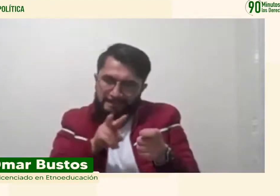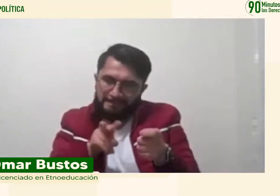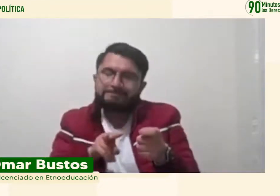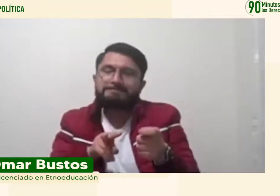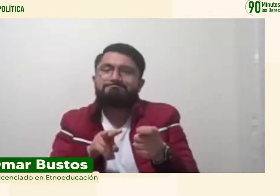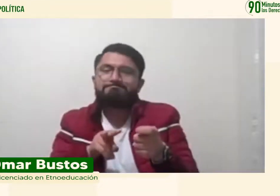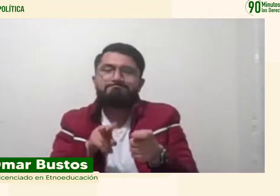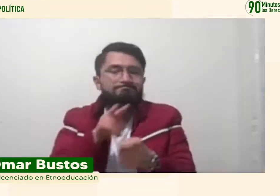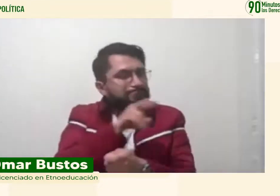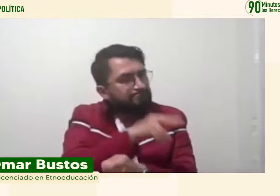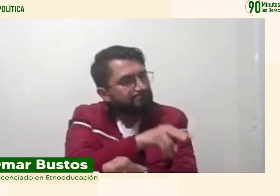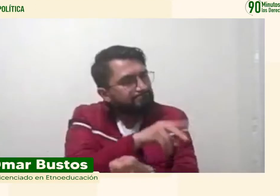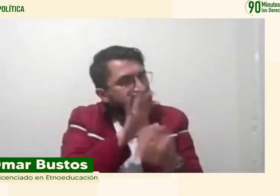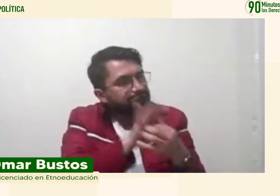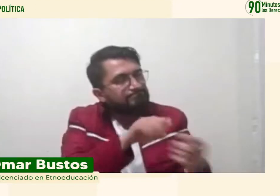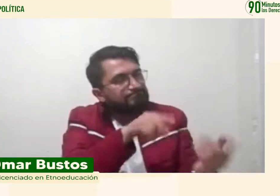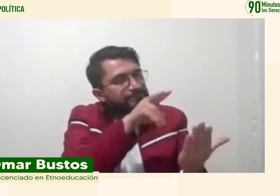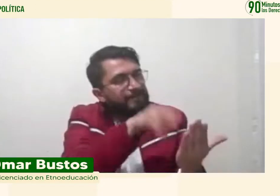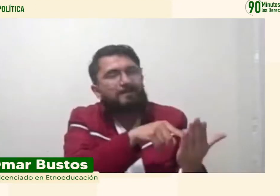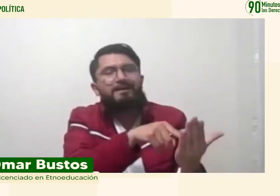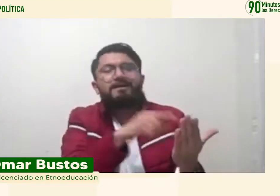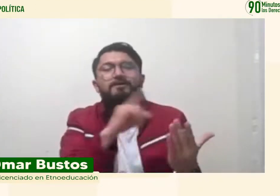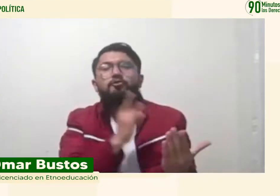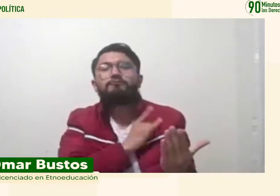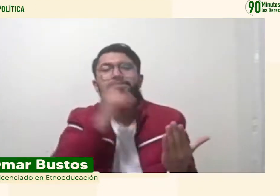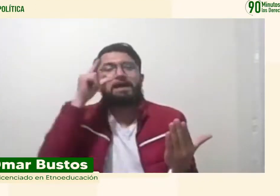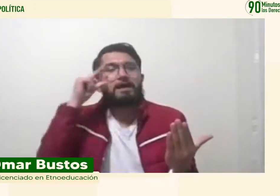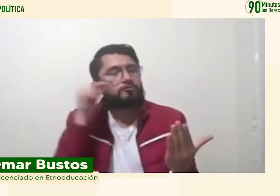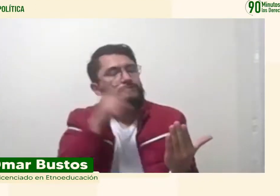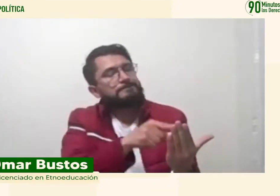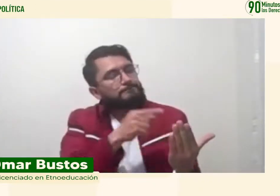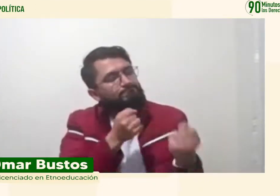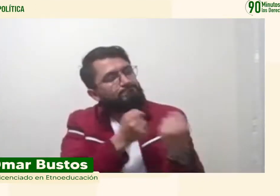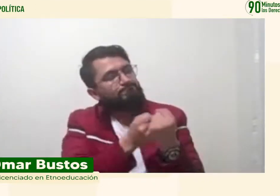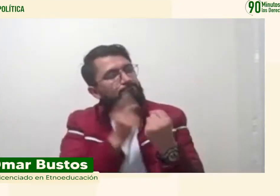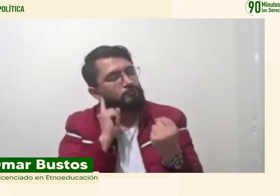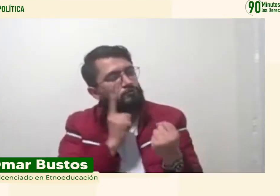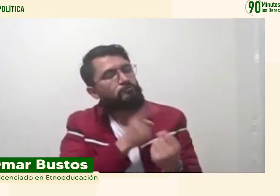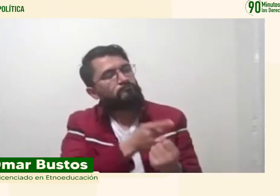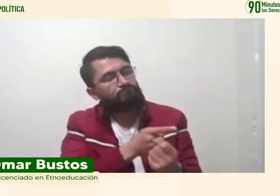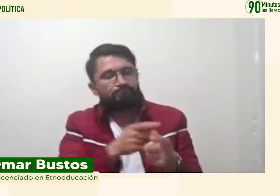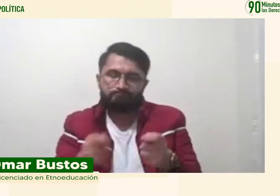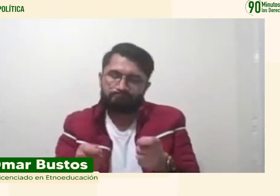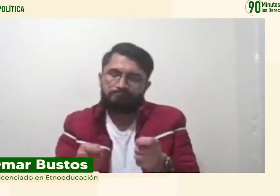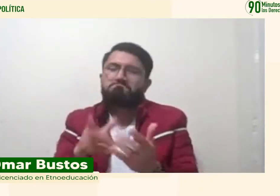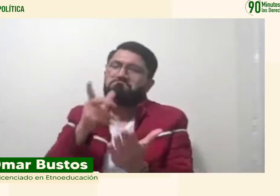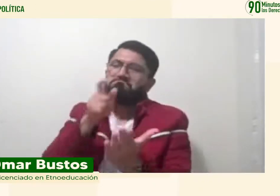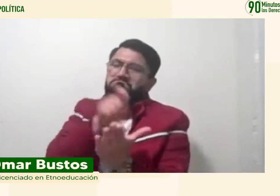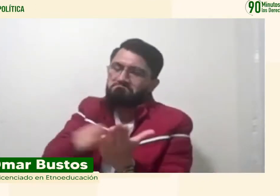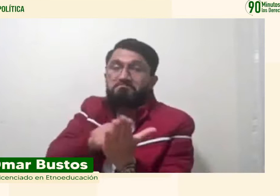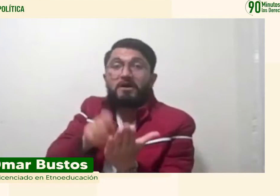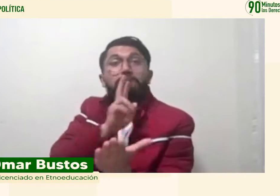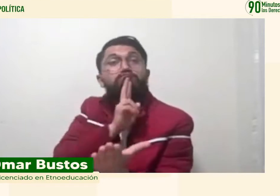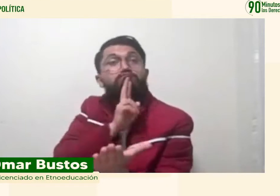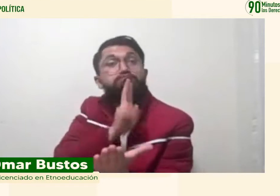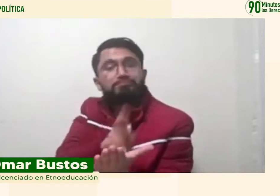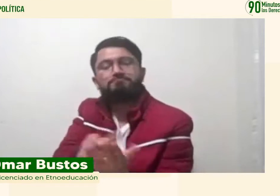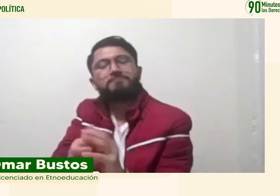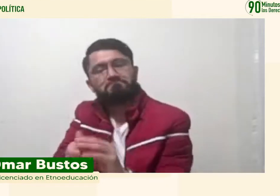vio la historia recibió la historia de lo que había pasado dice así fue un apoyo hacia la